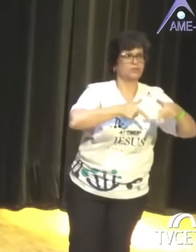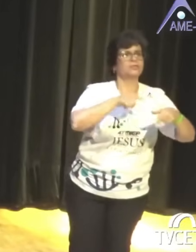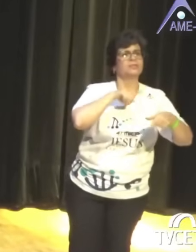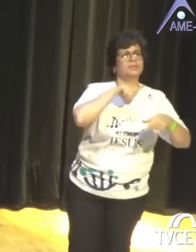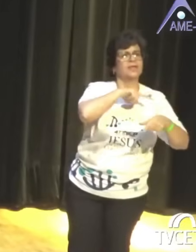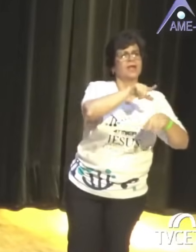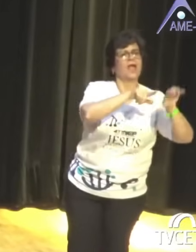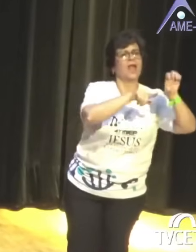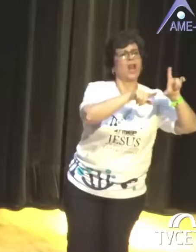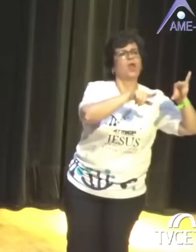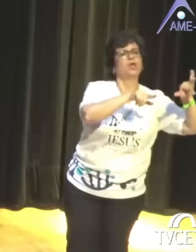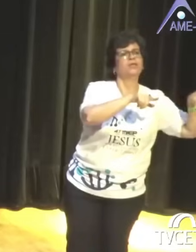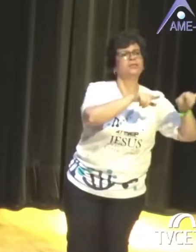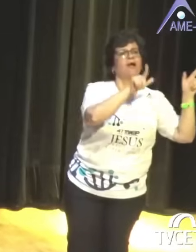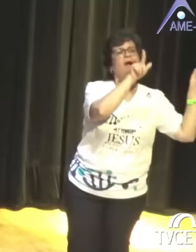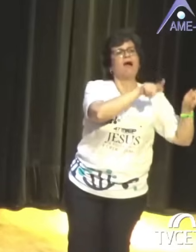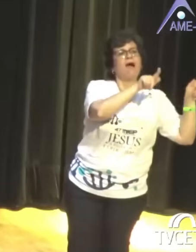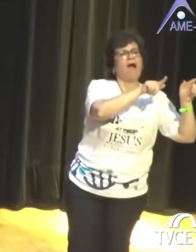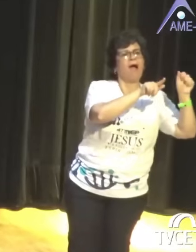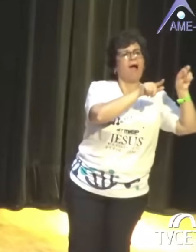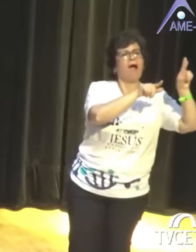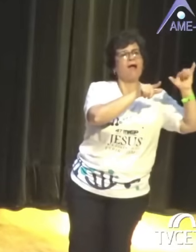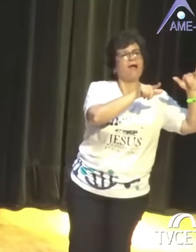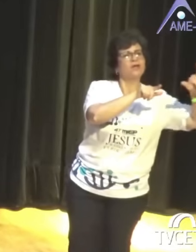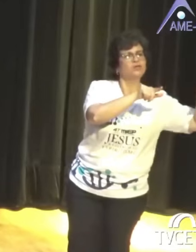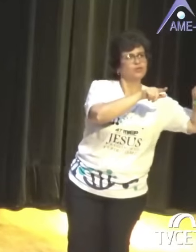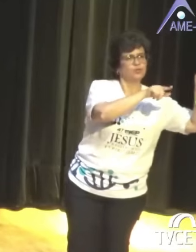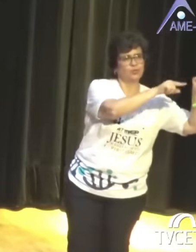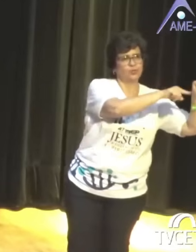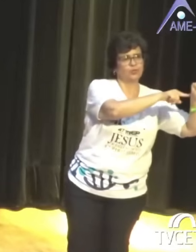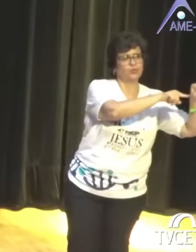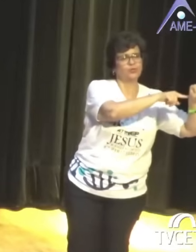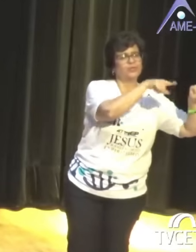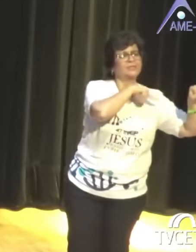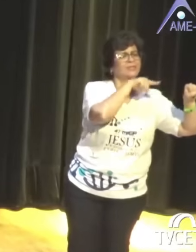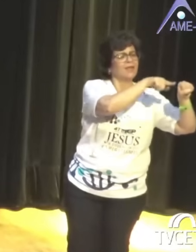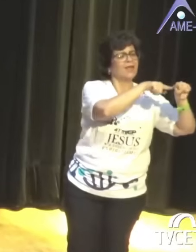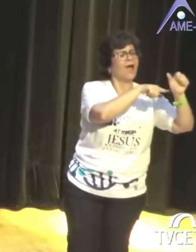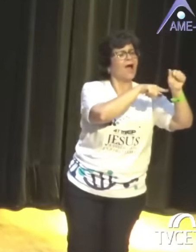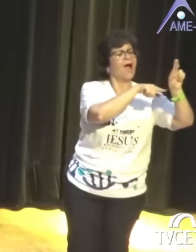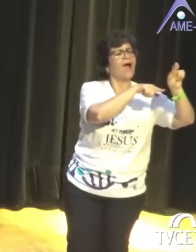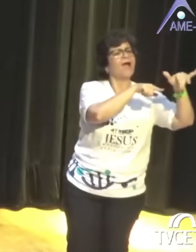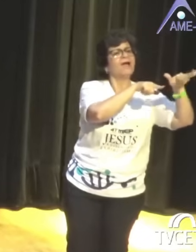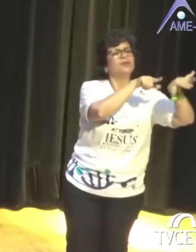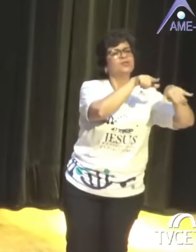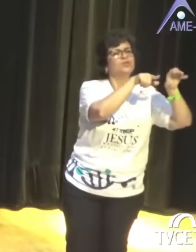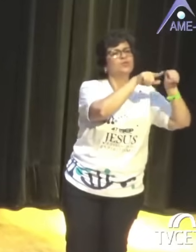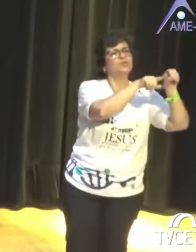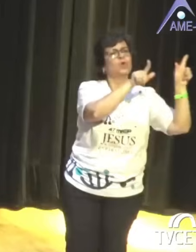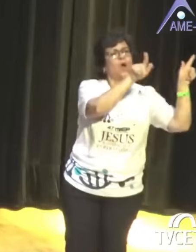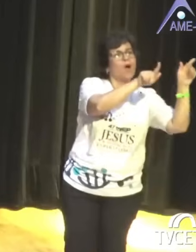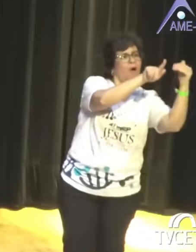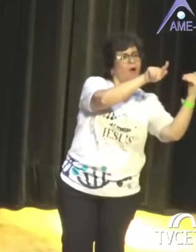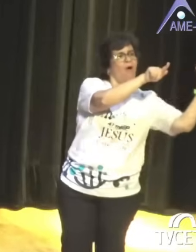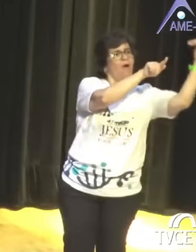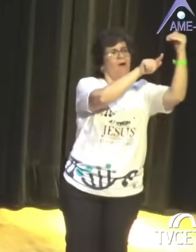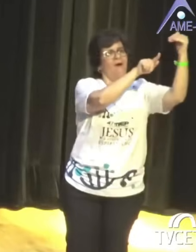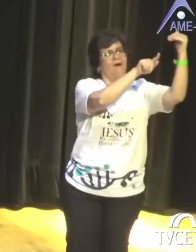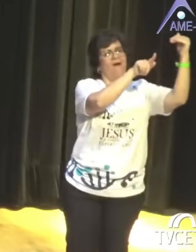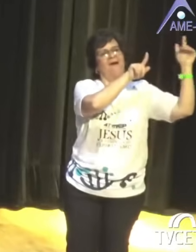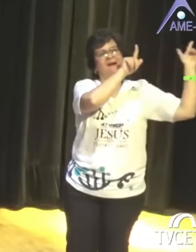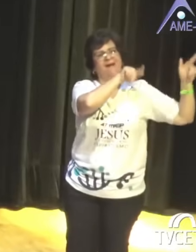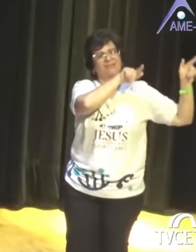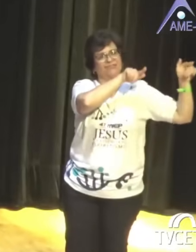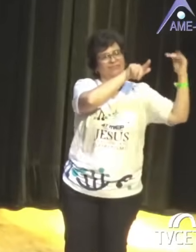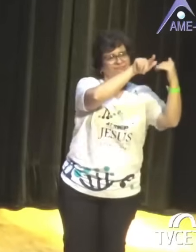elims dos arcanjos o Arcanjo Arcanjo é o ceou dos Anjos